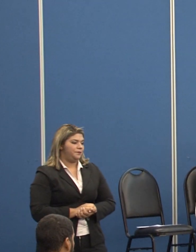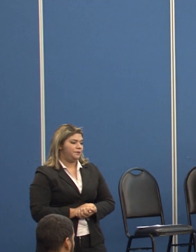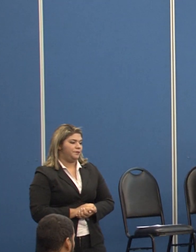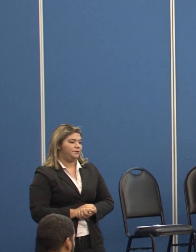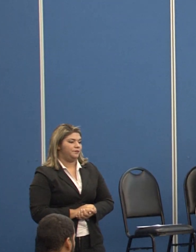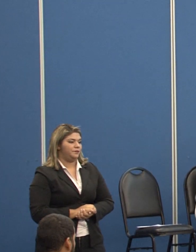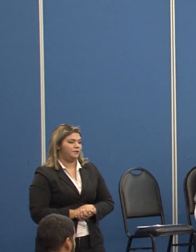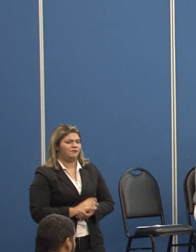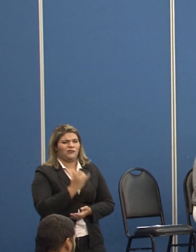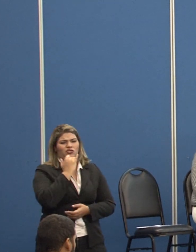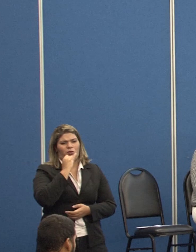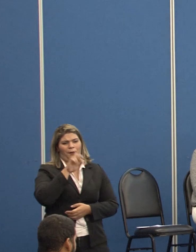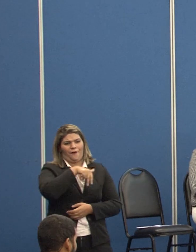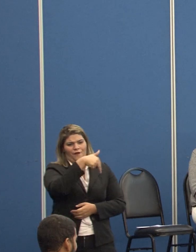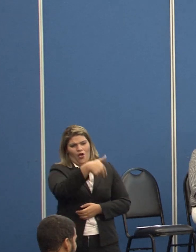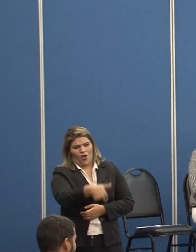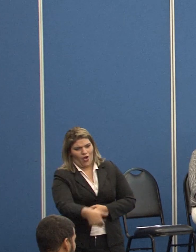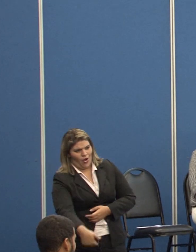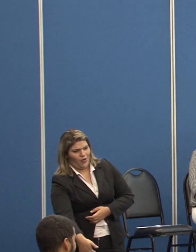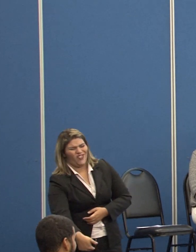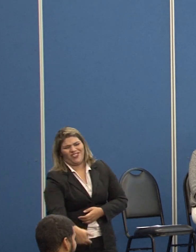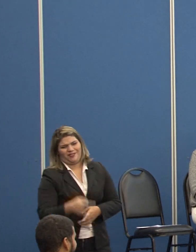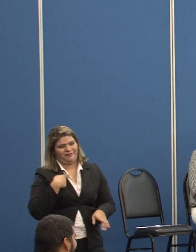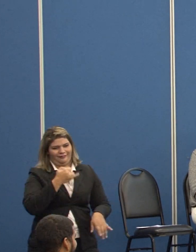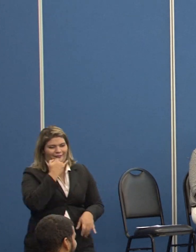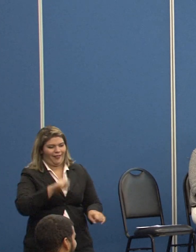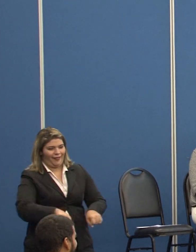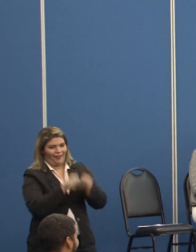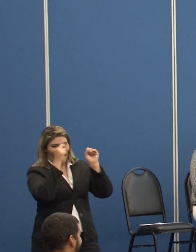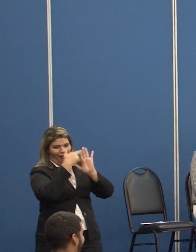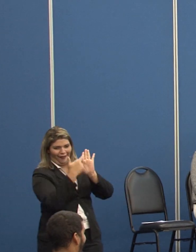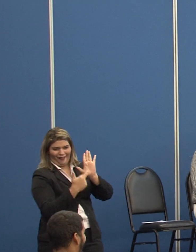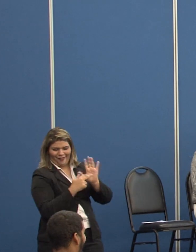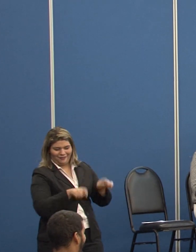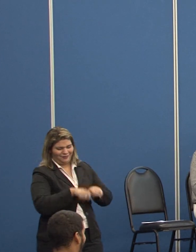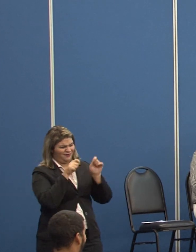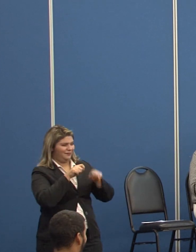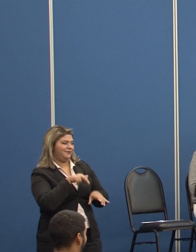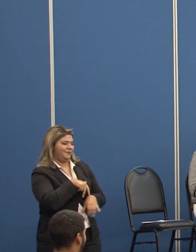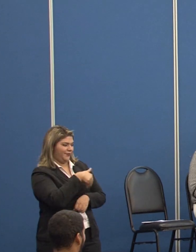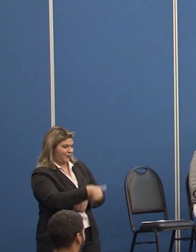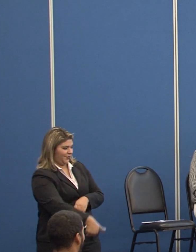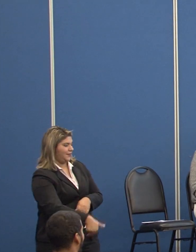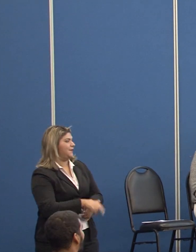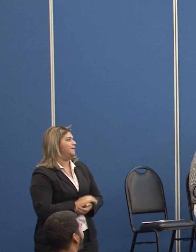Eu vou descer, gente. Vou quebrar o protocolo. Não vou ficar ali em cima, não.